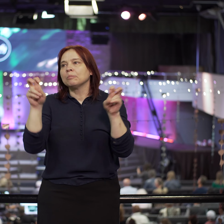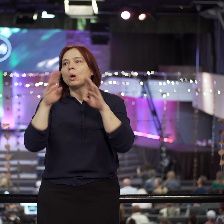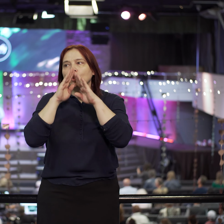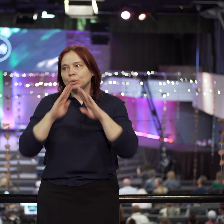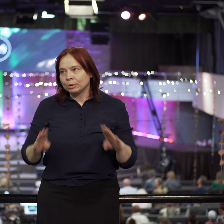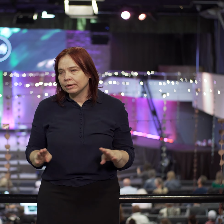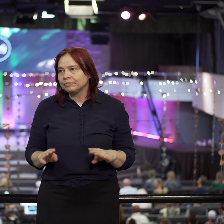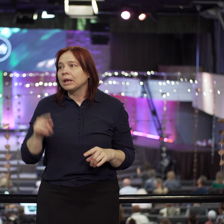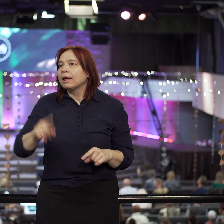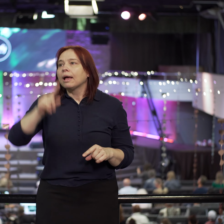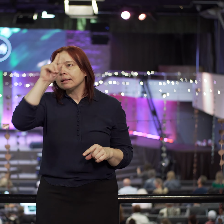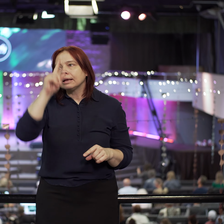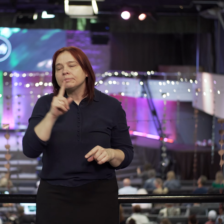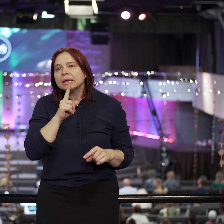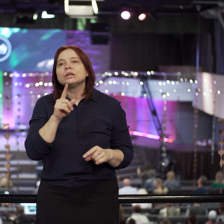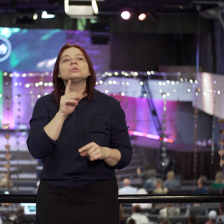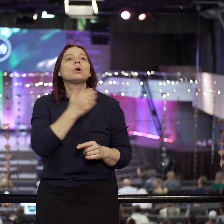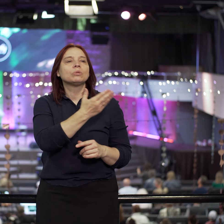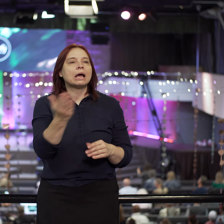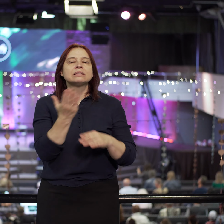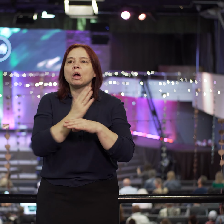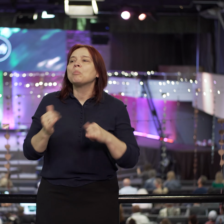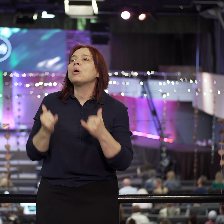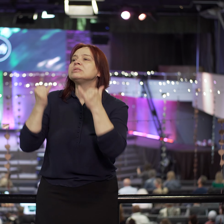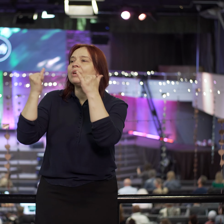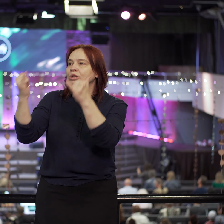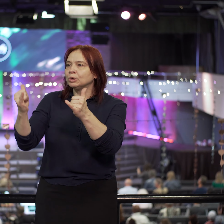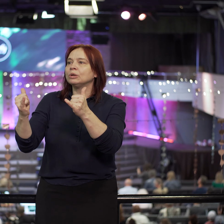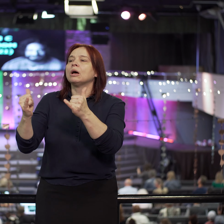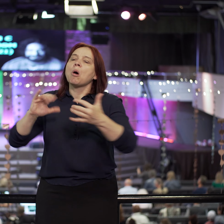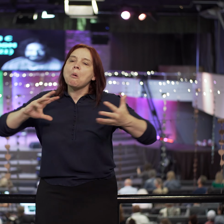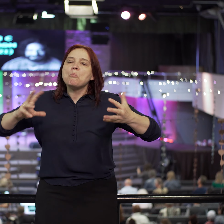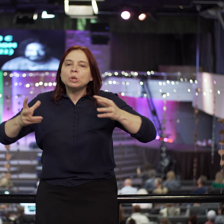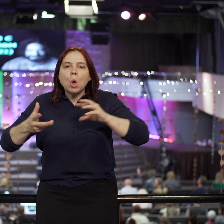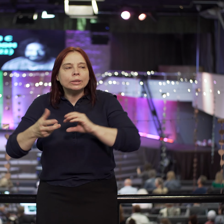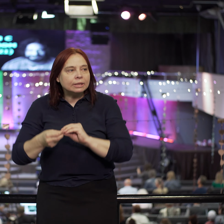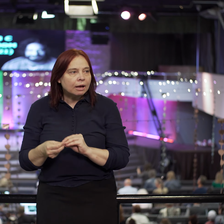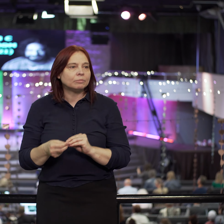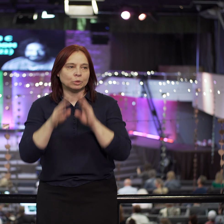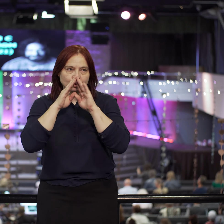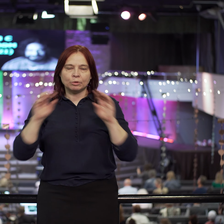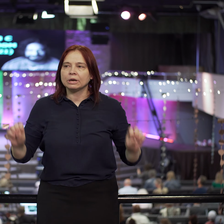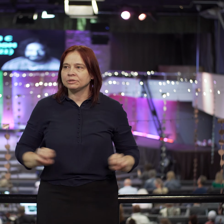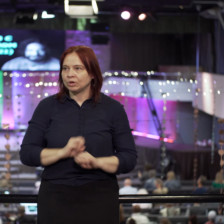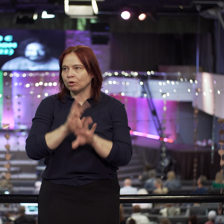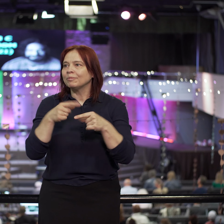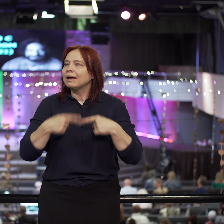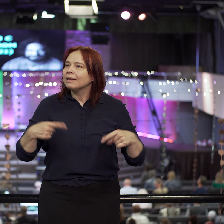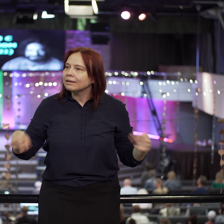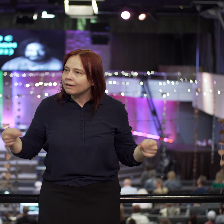потому что этот месяц у нас посвящен плодам Духа, Духу Святому и различным